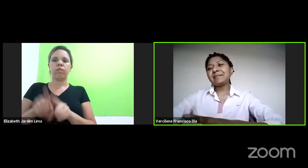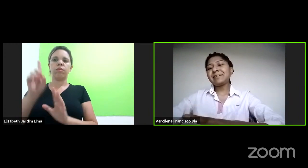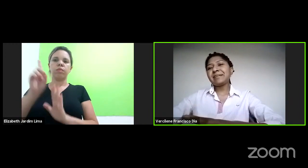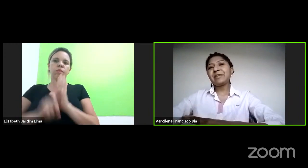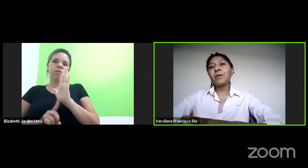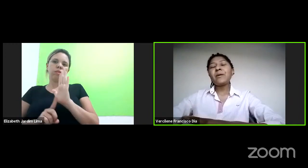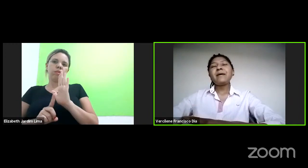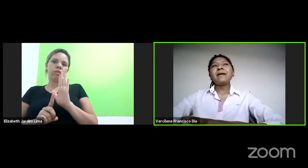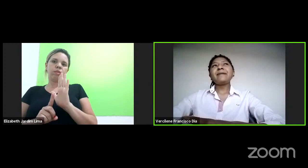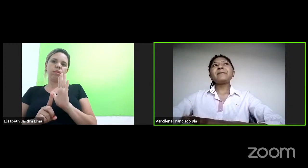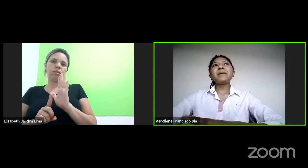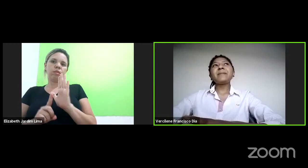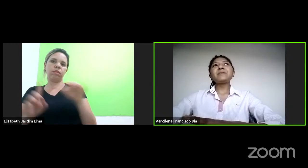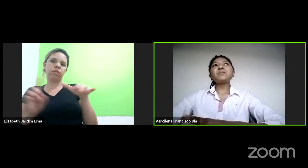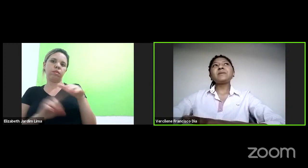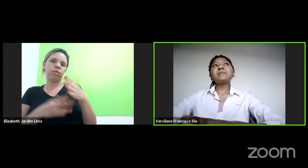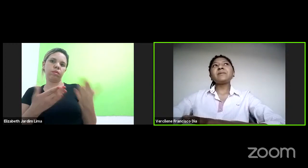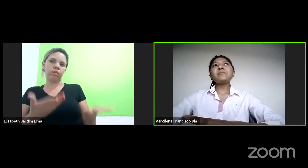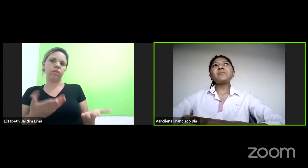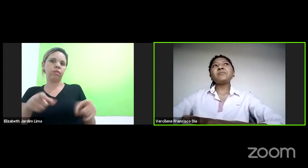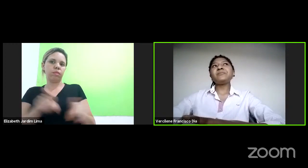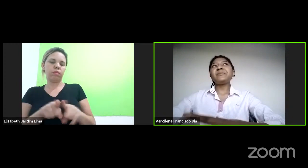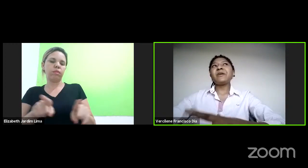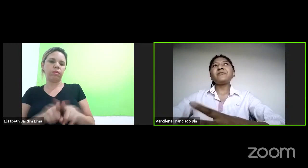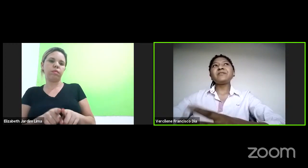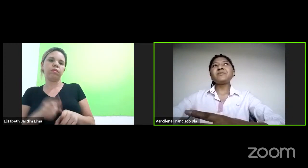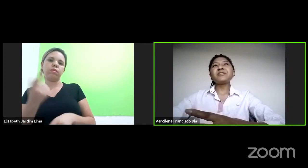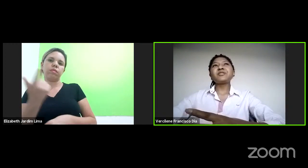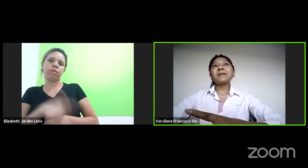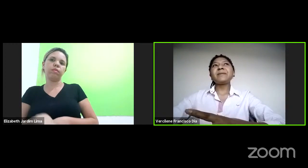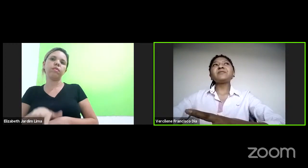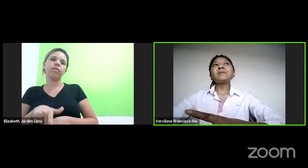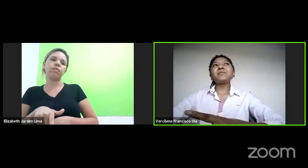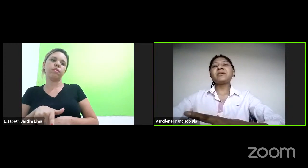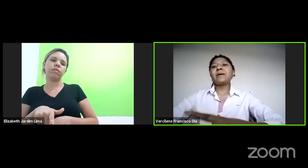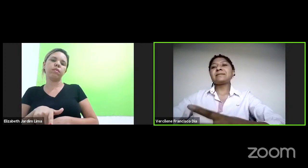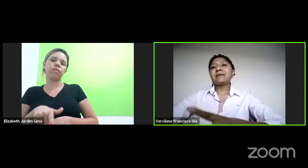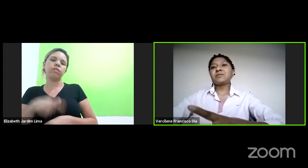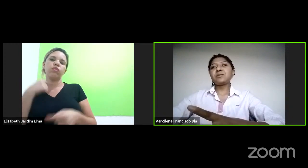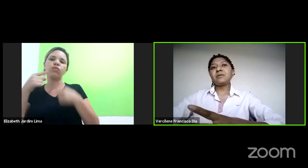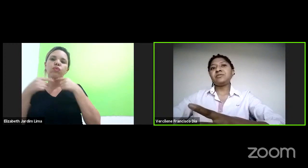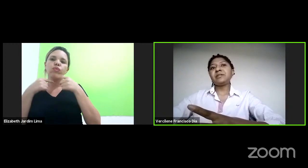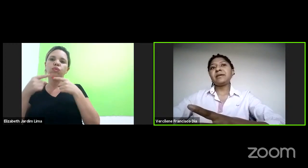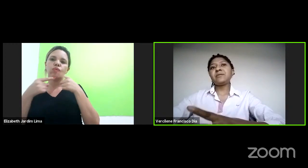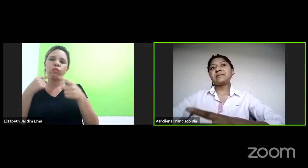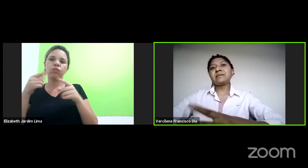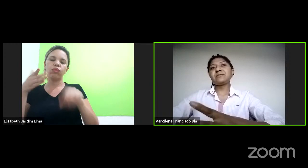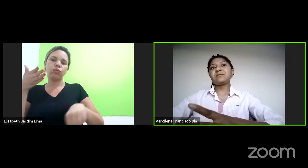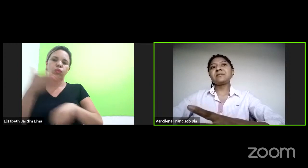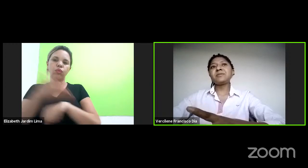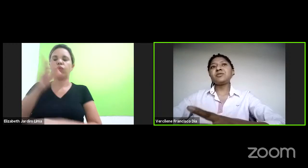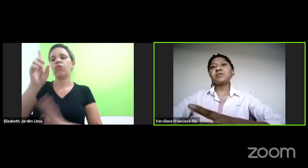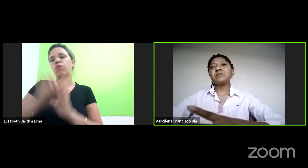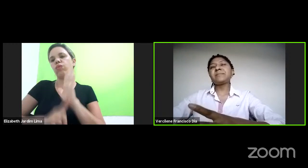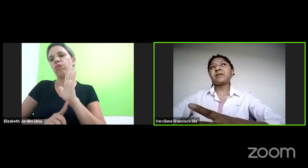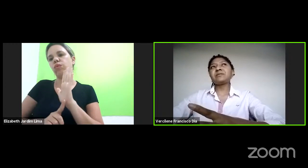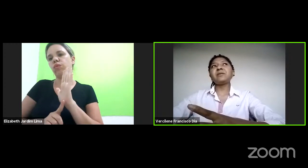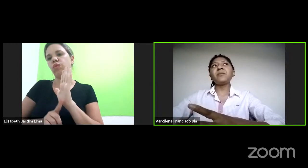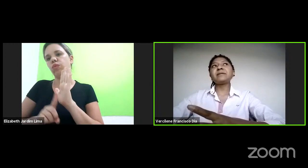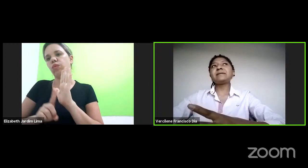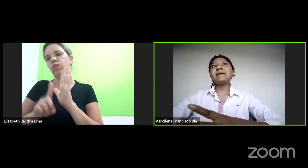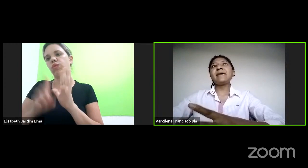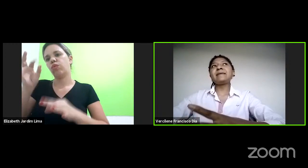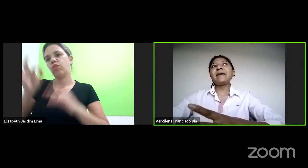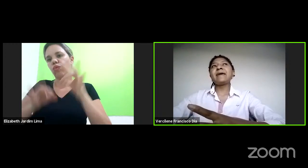das clínicas. Então, é também mais talvez um questionamento, né, porque o acesso ao direito, o acesso ao sistema de justiça para